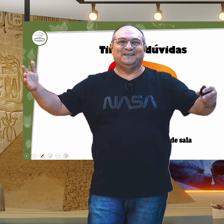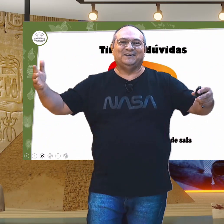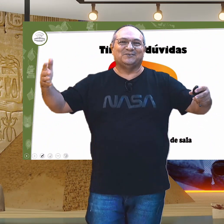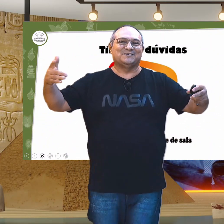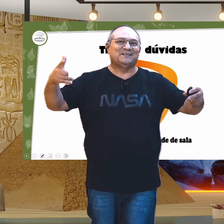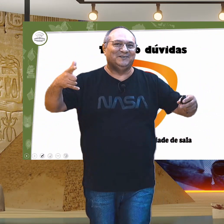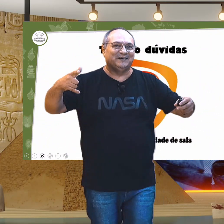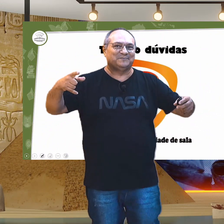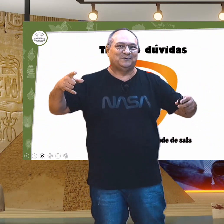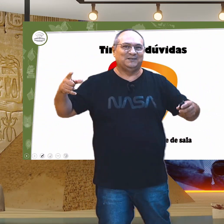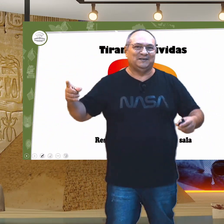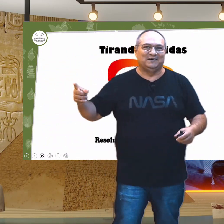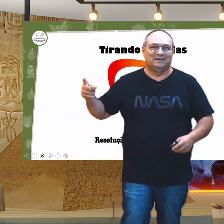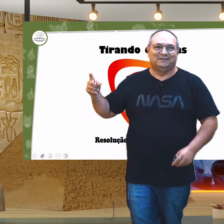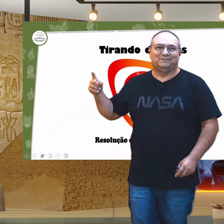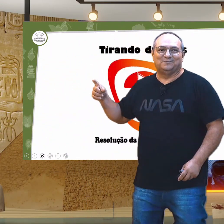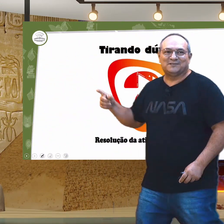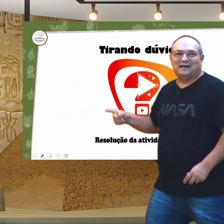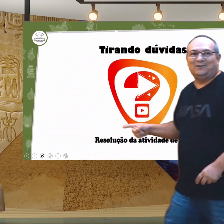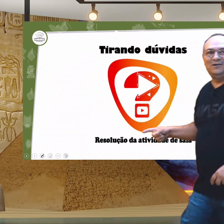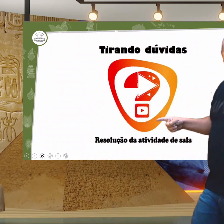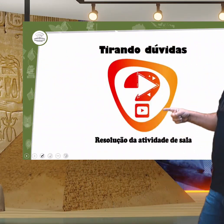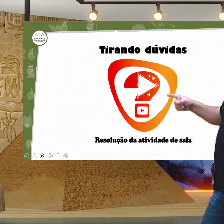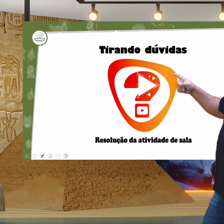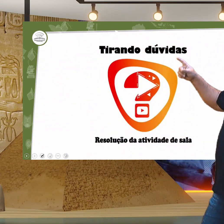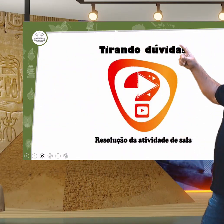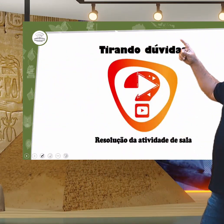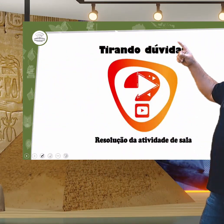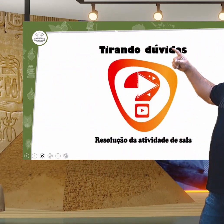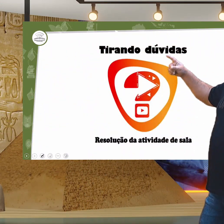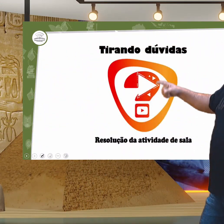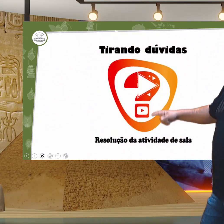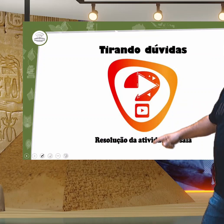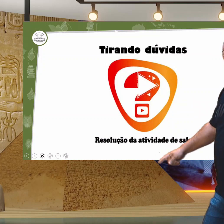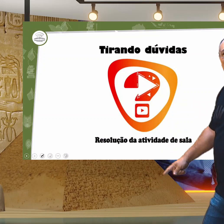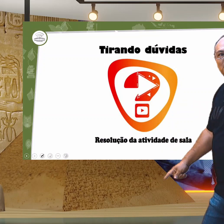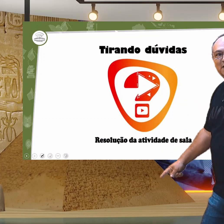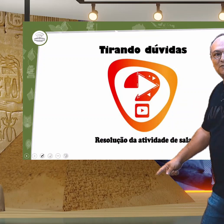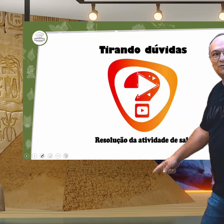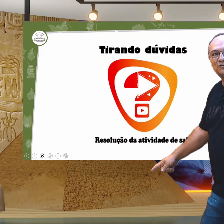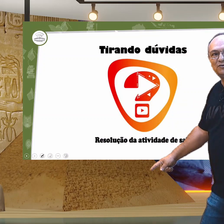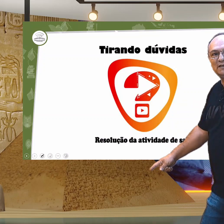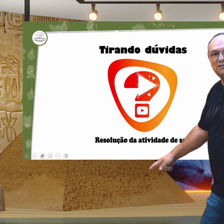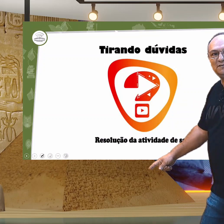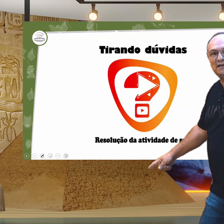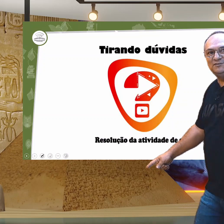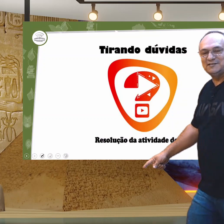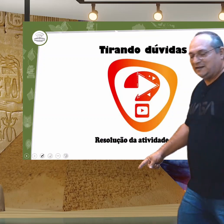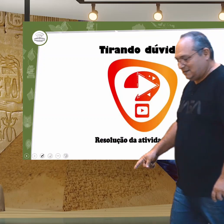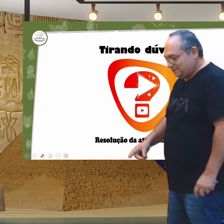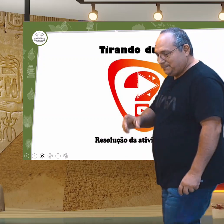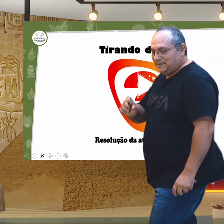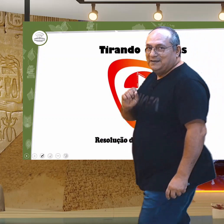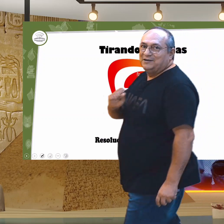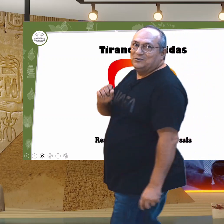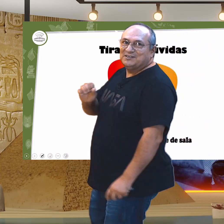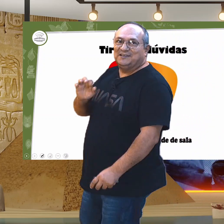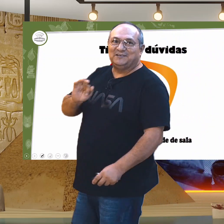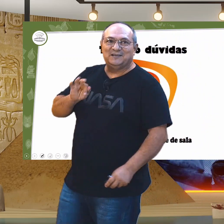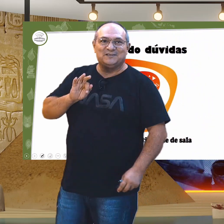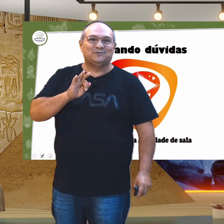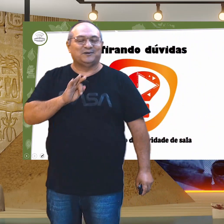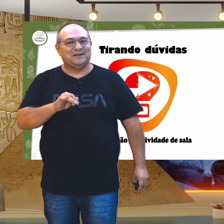Oi! E aí, conseguiram responder? Vamos lá, ó. Tirando as dúvidas. Resolução da atividade de sala.